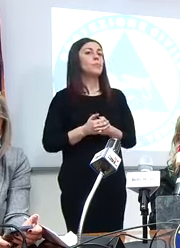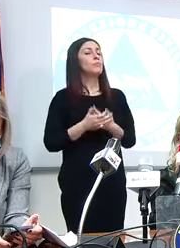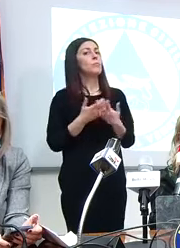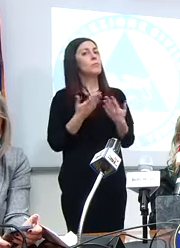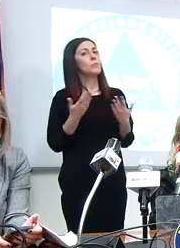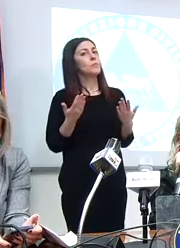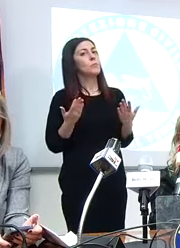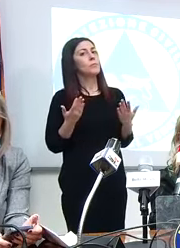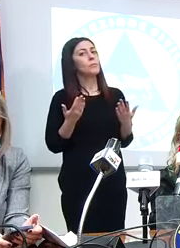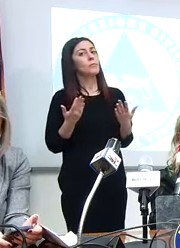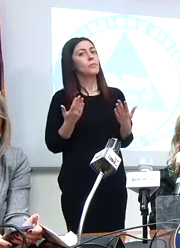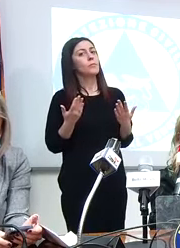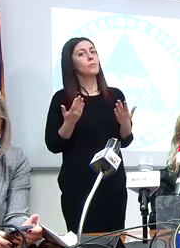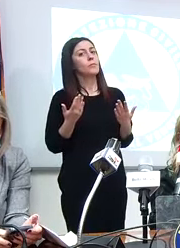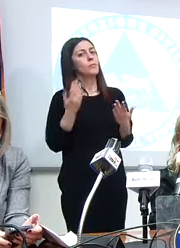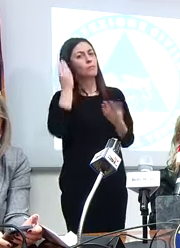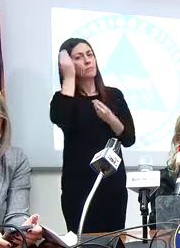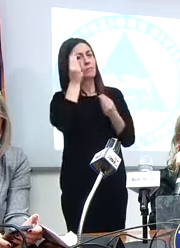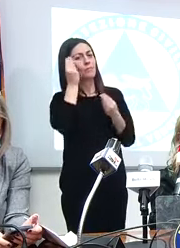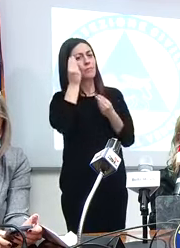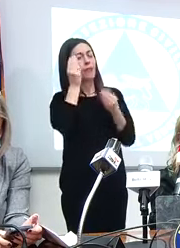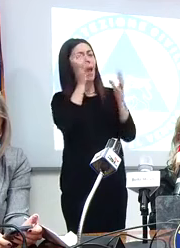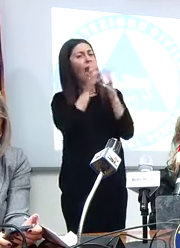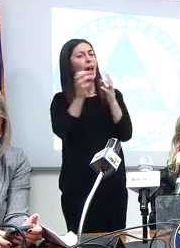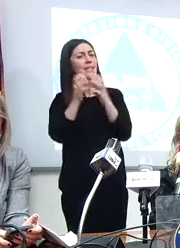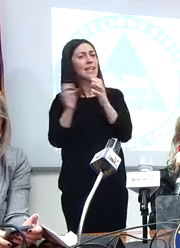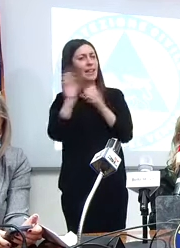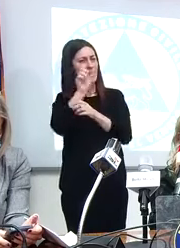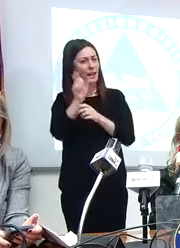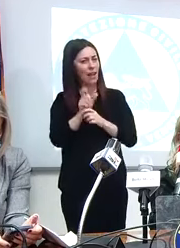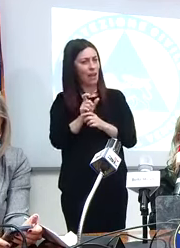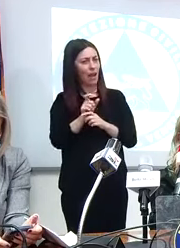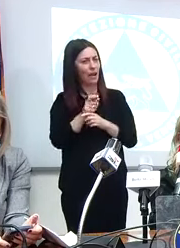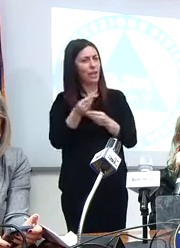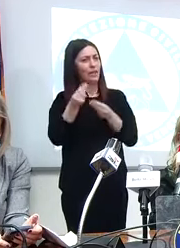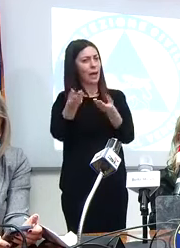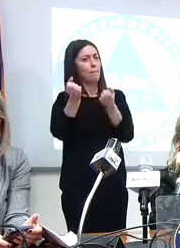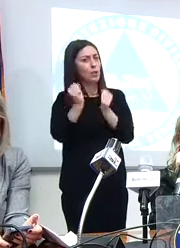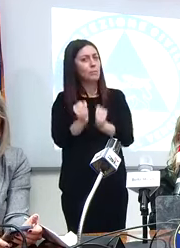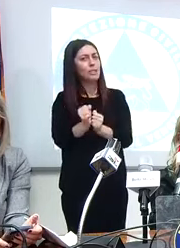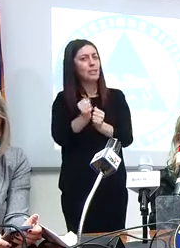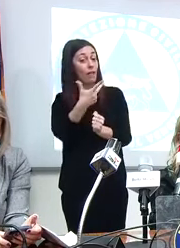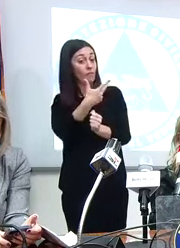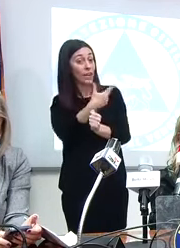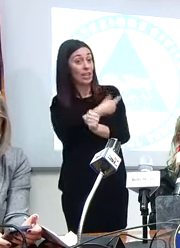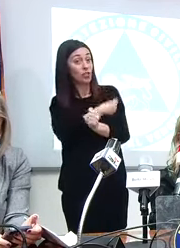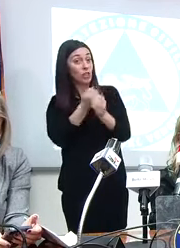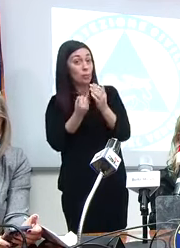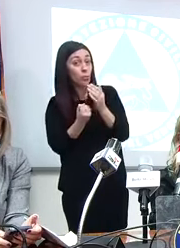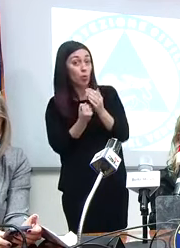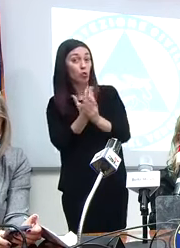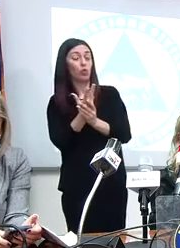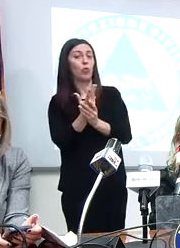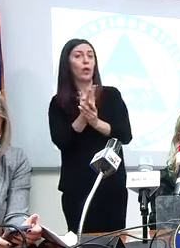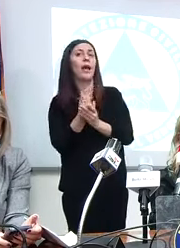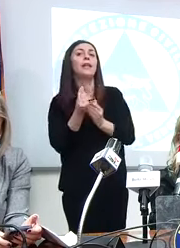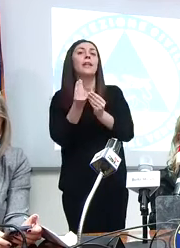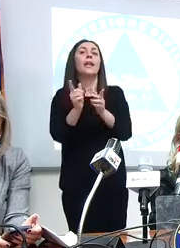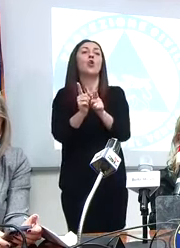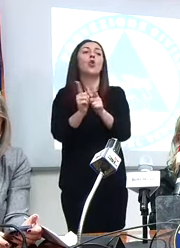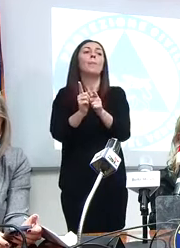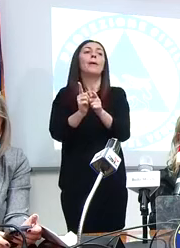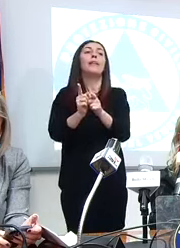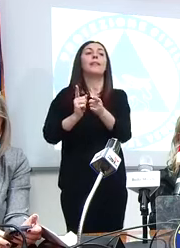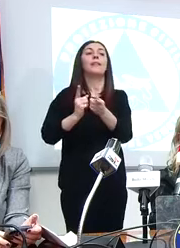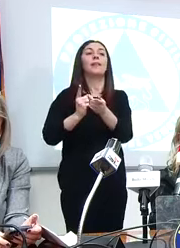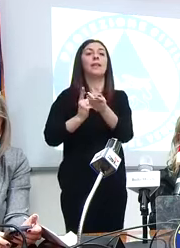di consentire alle aziende italiane di produrre vaccini con la concessione dei diritti è realisticamente